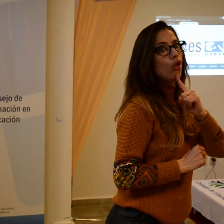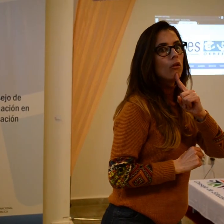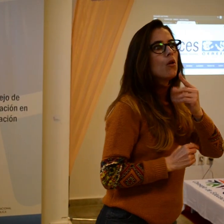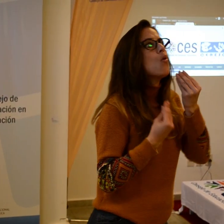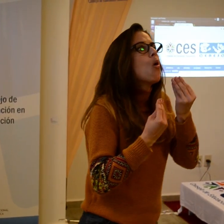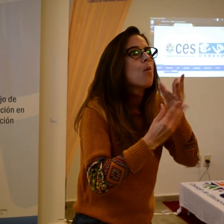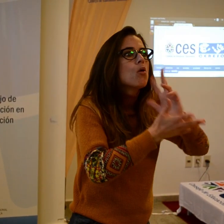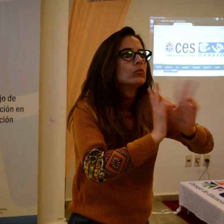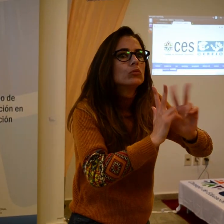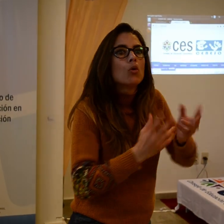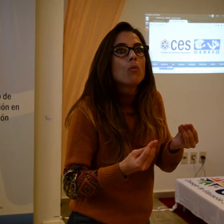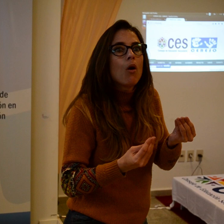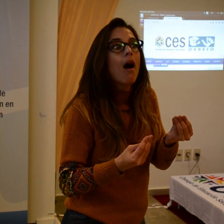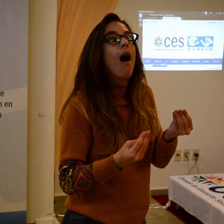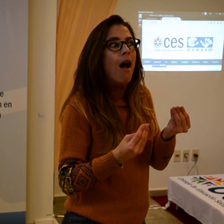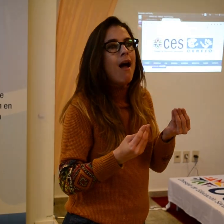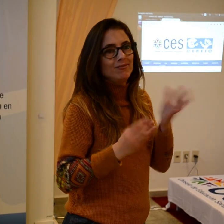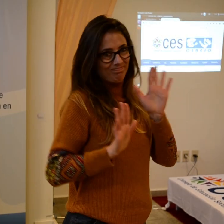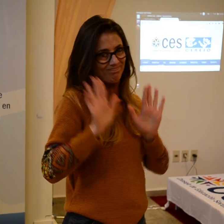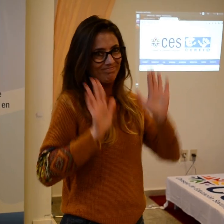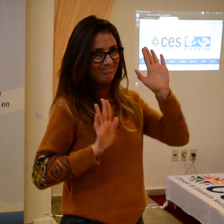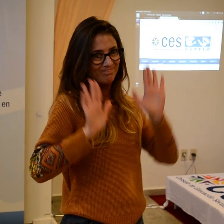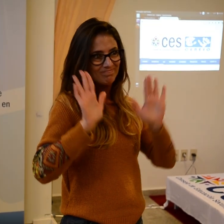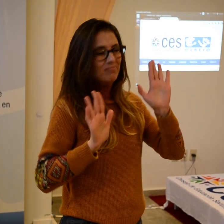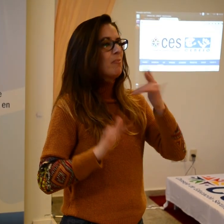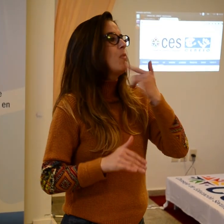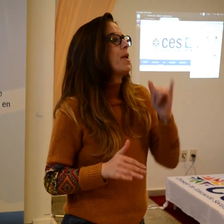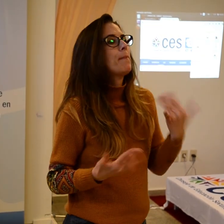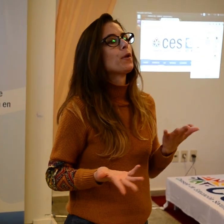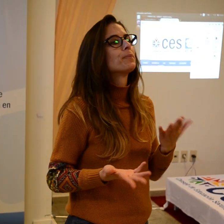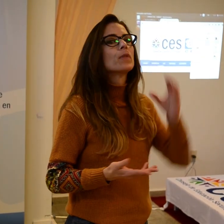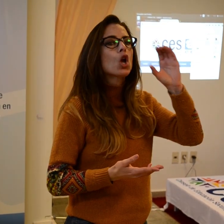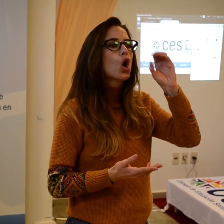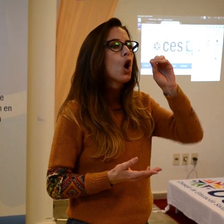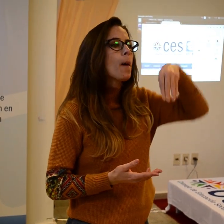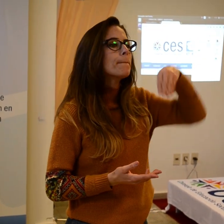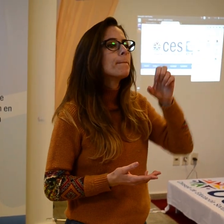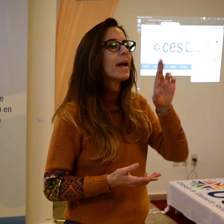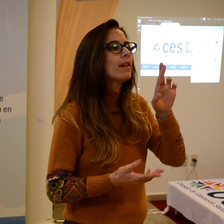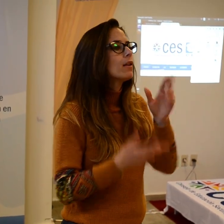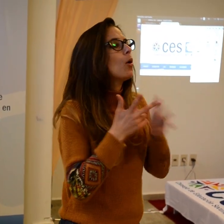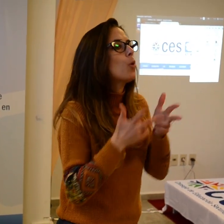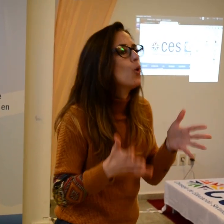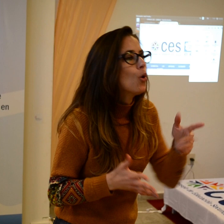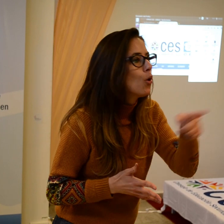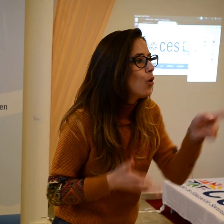imagínense en una situación que se encuentran con una persona sorda. ¿Cómo hacen si no saben lengua de señas? Bueno, utilizarían la mímica. Entonces,